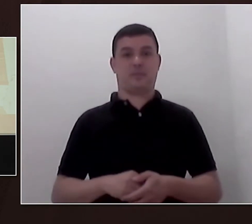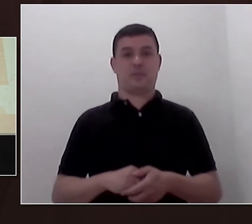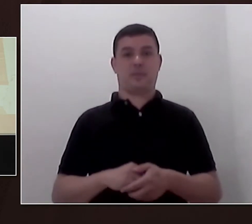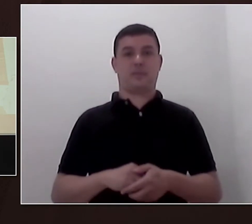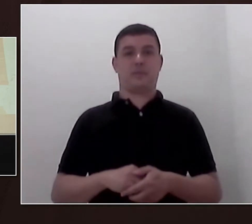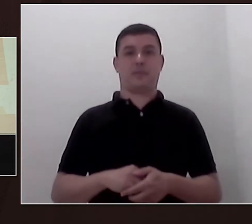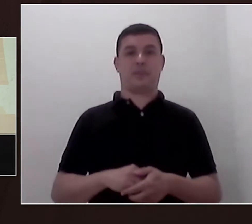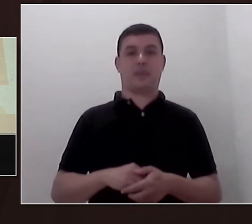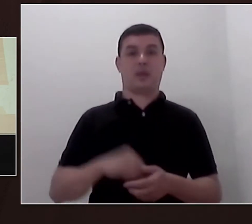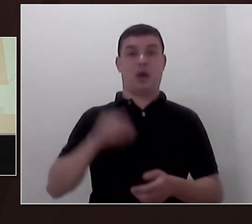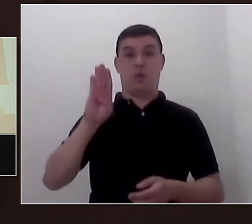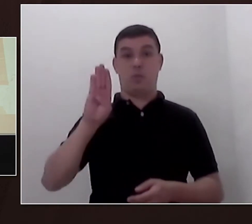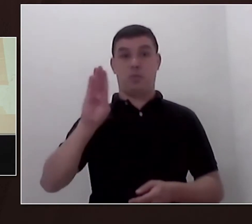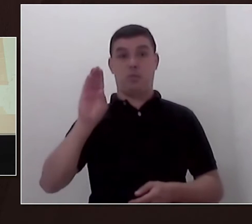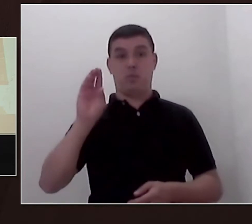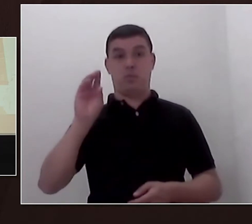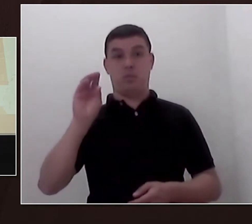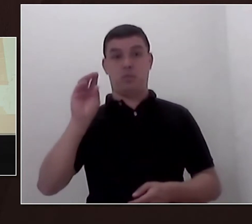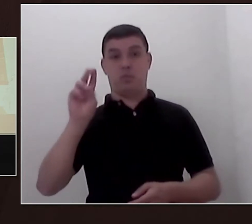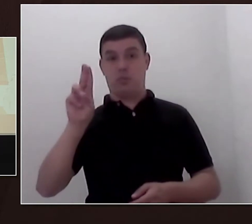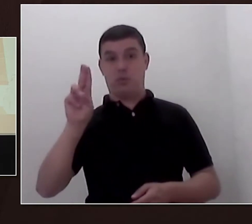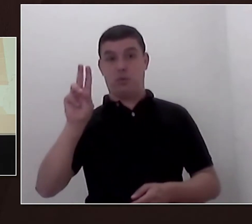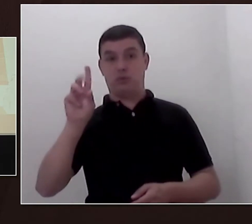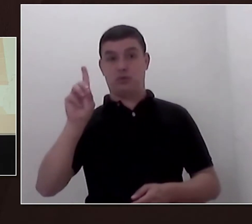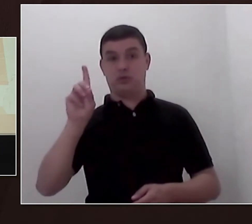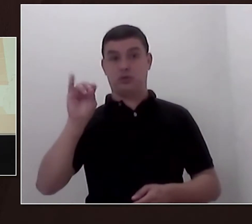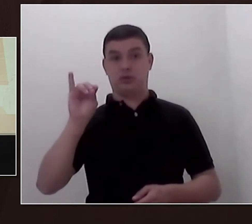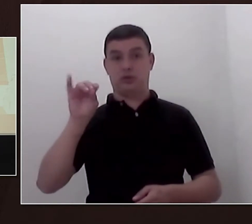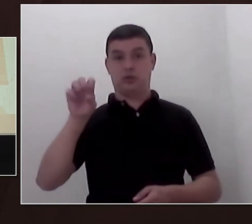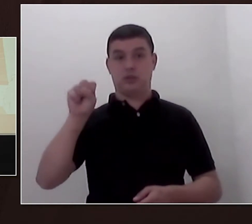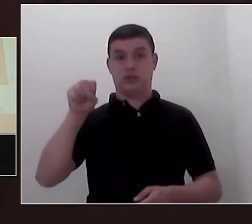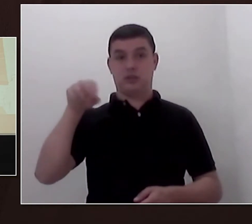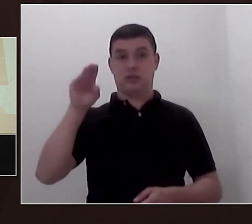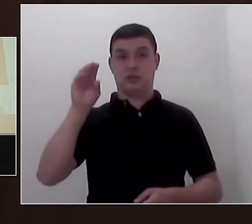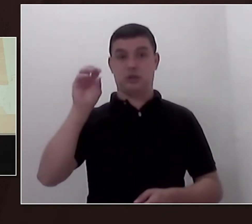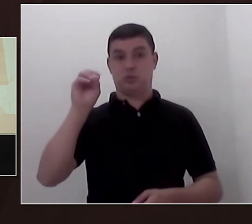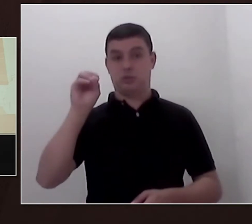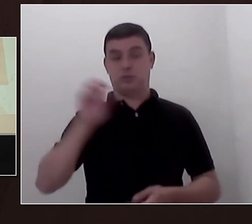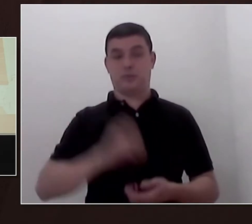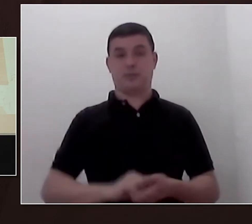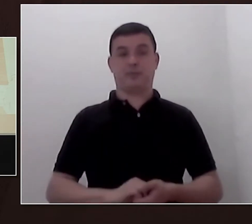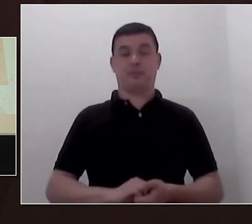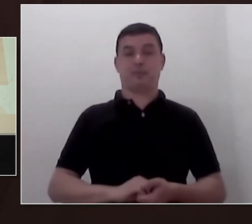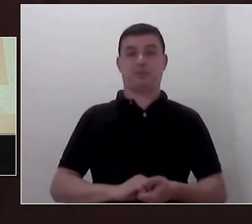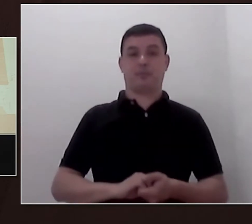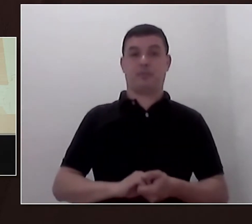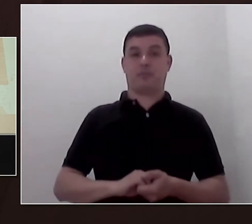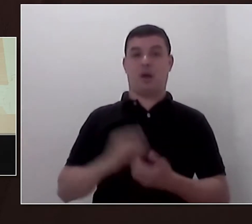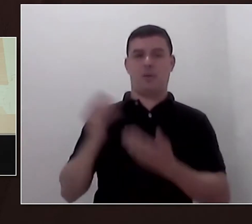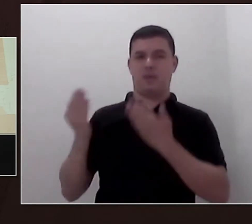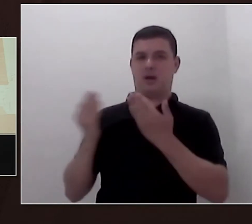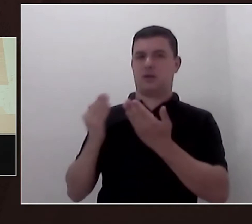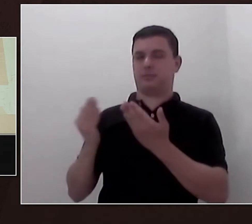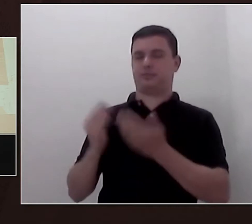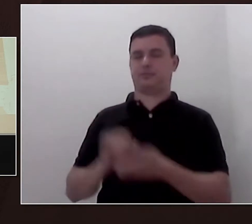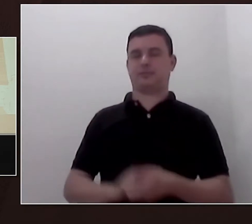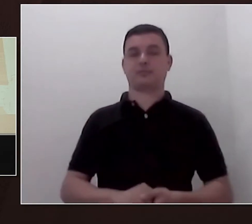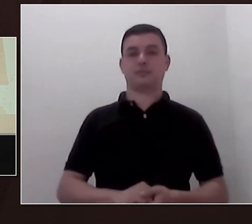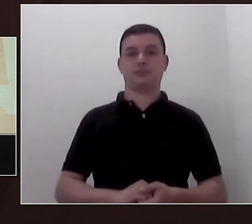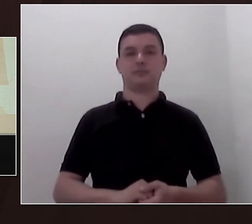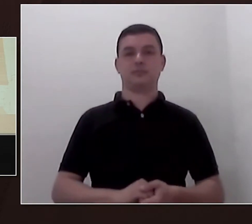da Índia. Tá? O celibato do clero era uma consequência desse pensamento. Você sabia